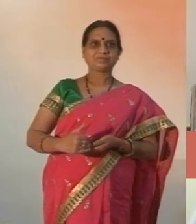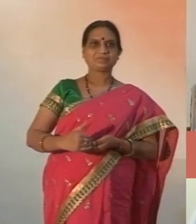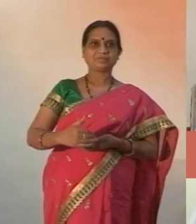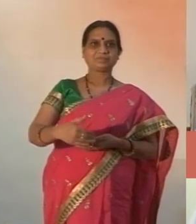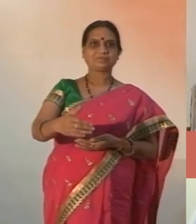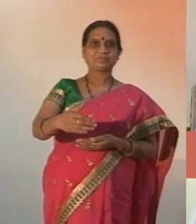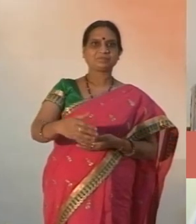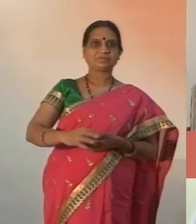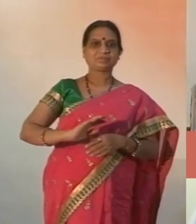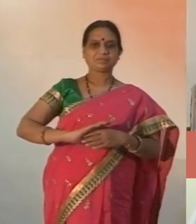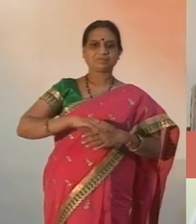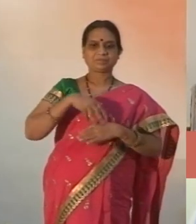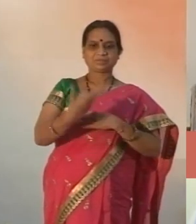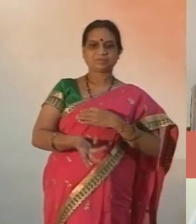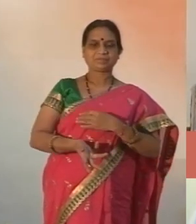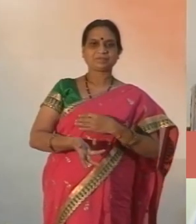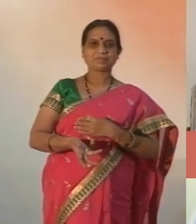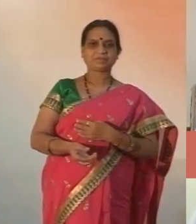परिवर्तन प्रारंभ करता है।